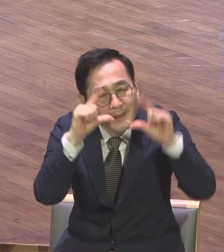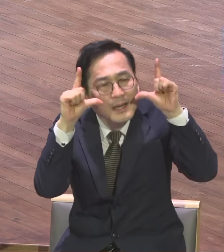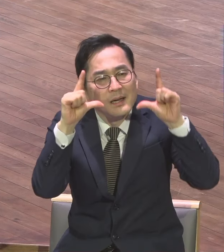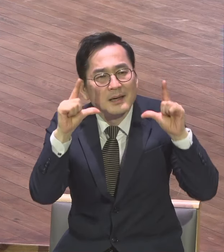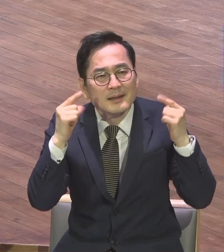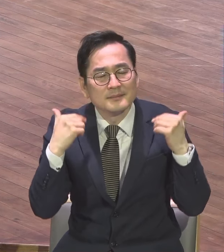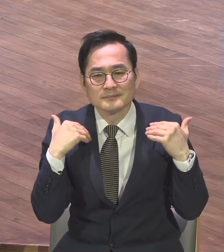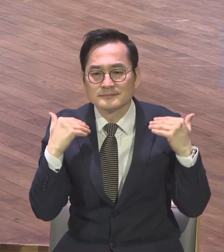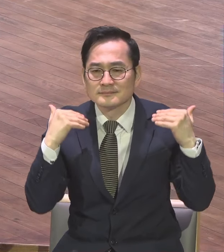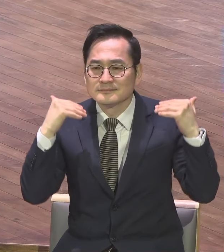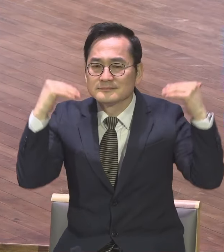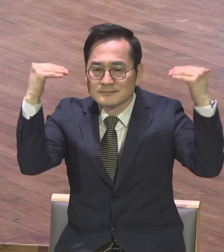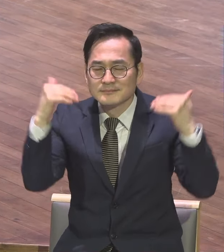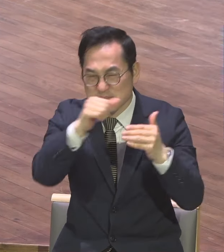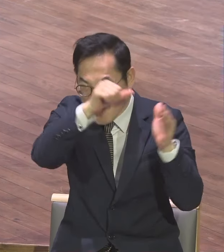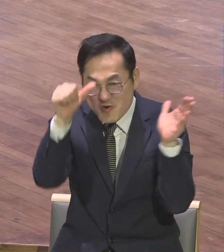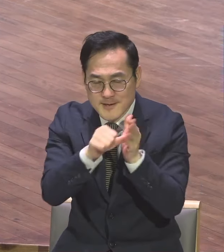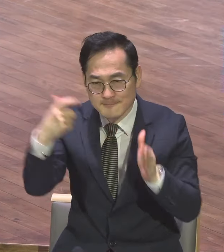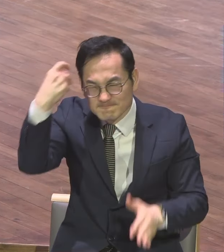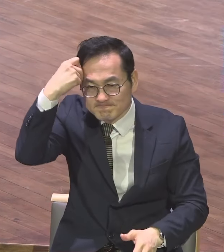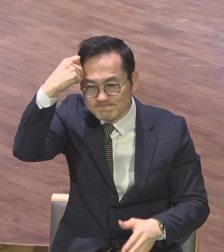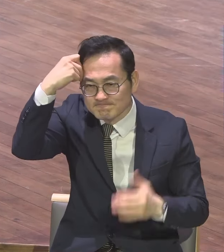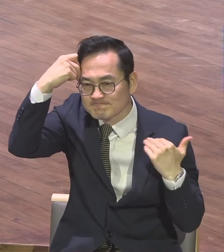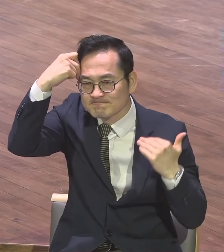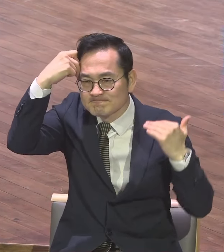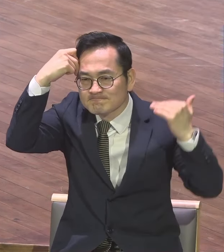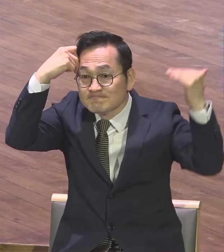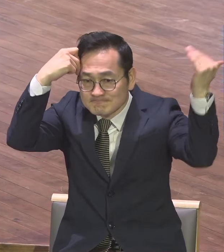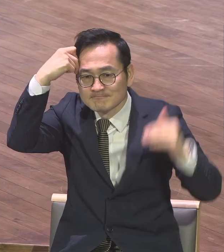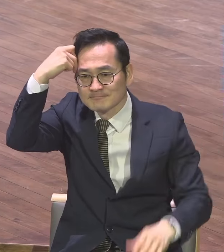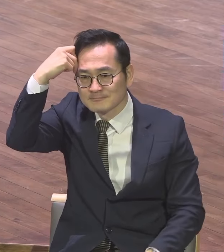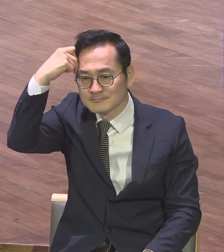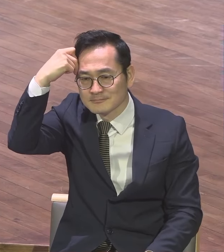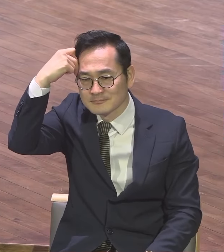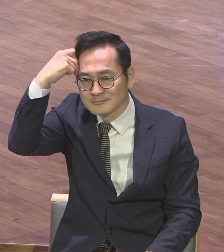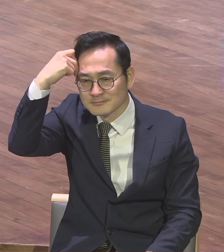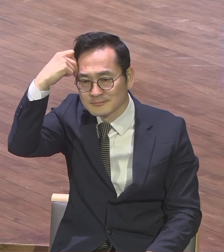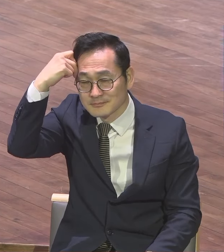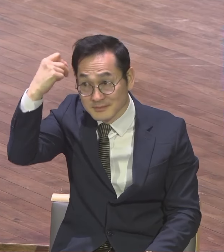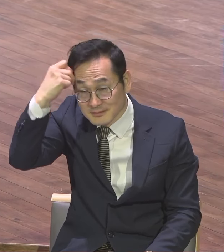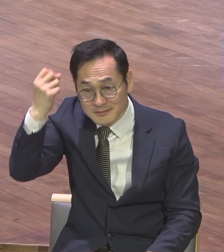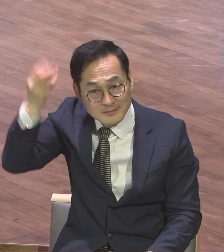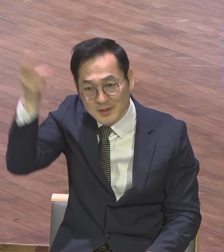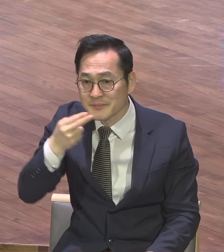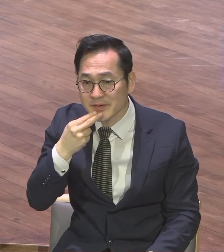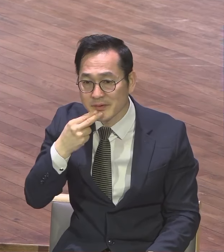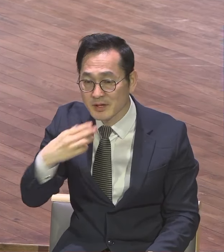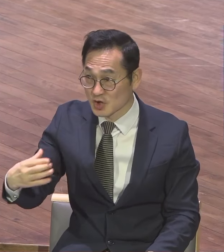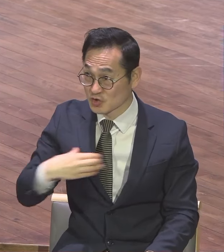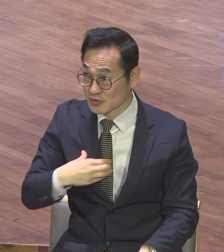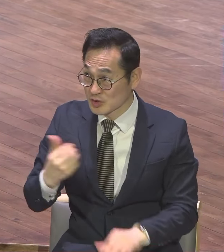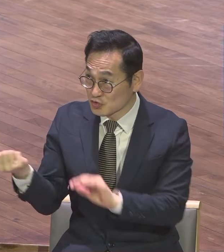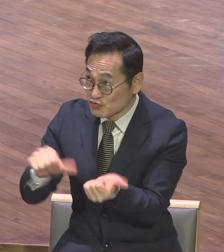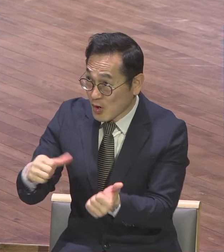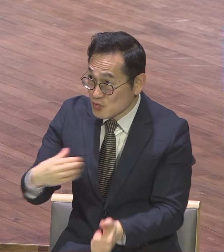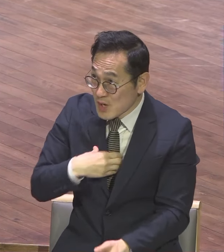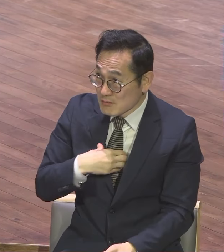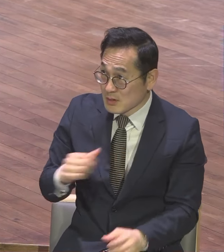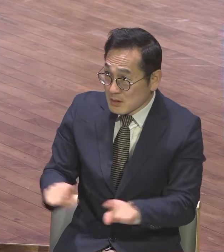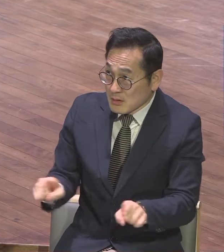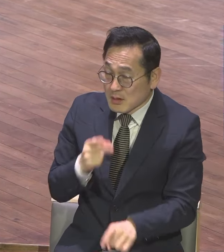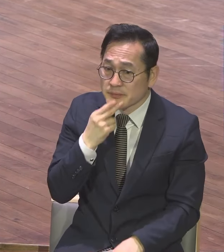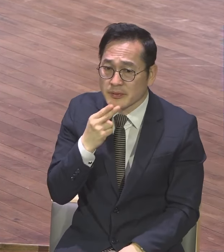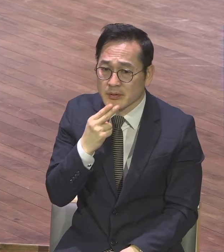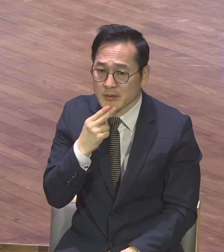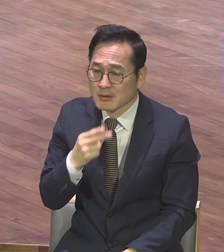말씀 교육의 힘이었어요. 그때 각인된 것이 죽음의 위기가 왔는데도 흔들림이 없는